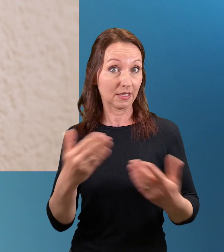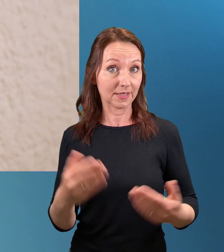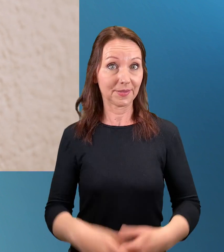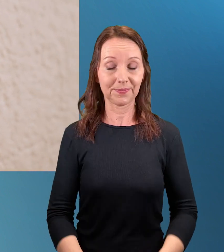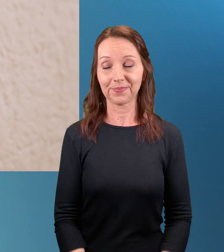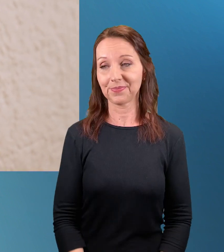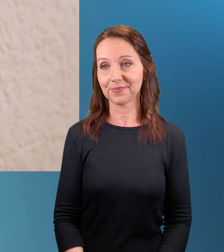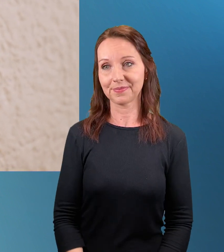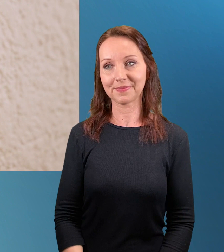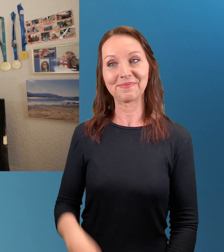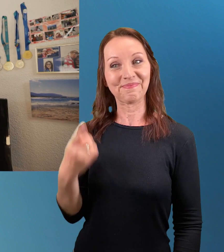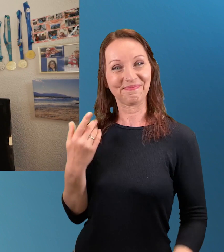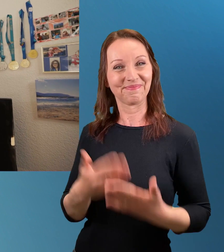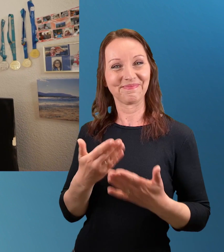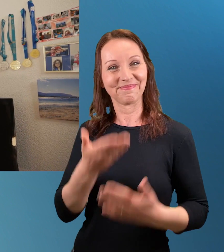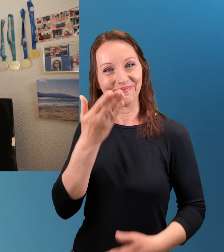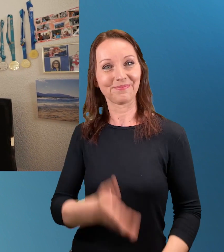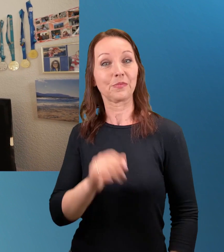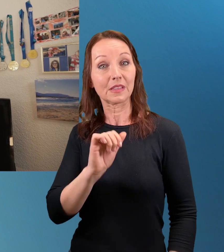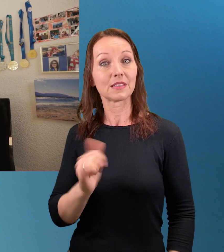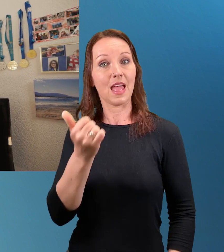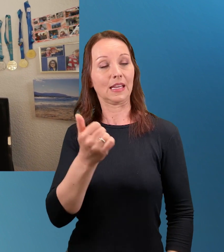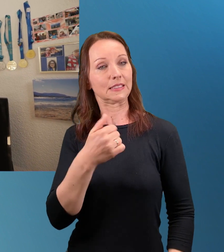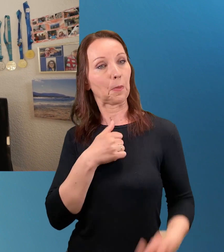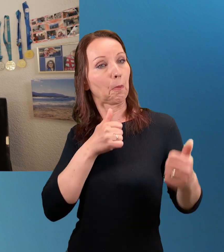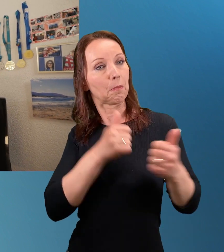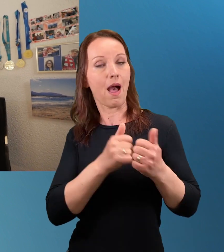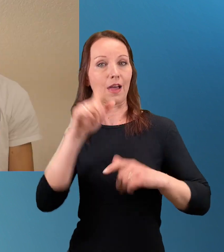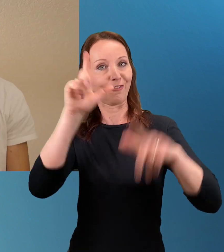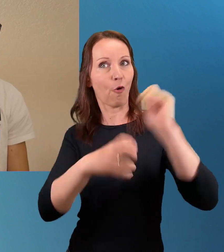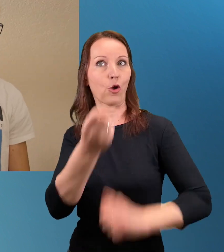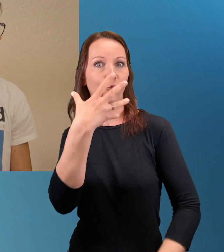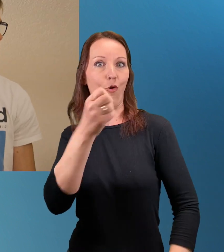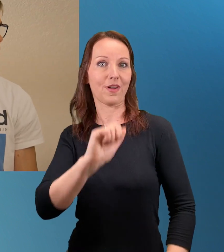Das ist unser erstes Foto als Paar.